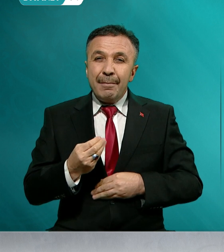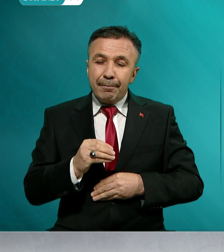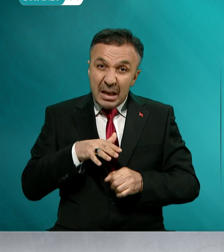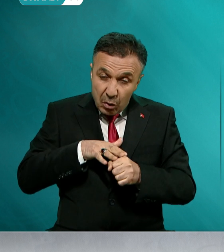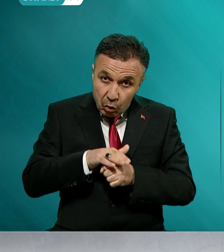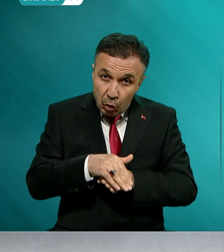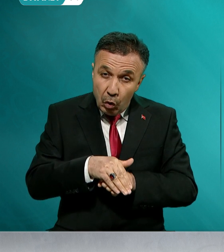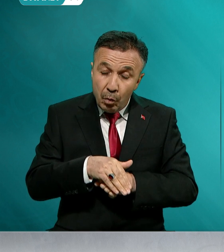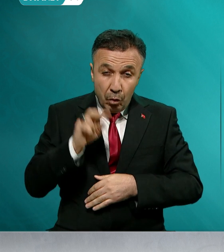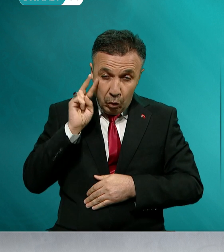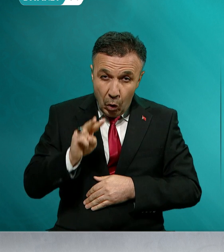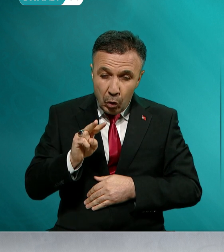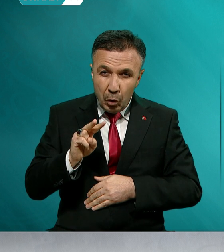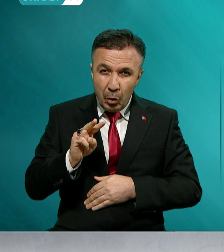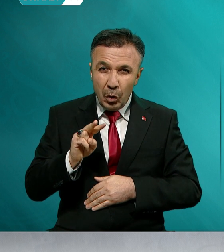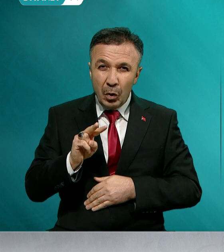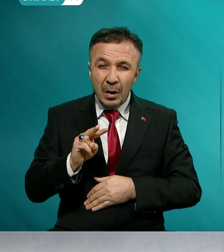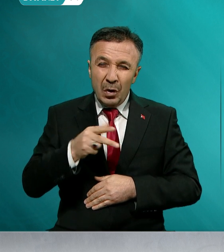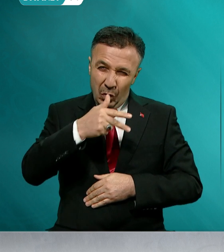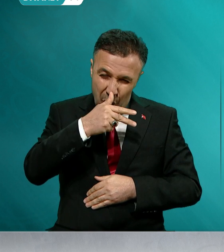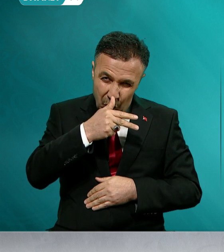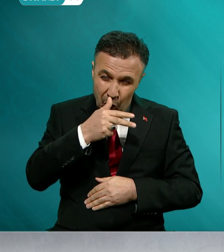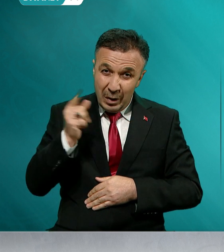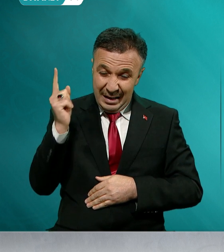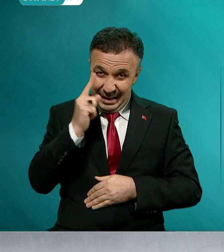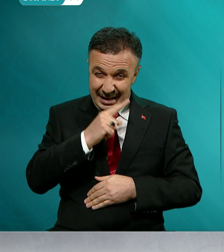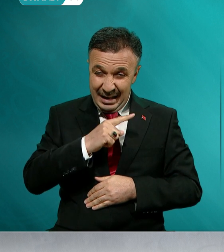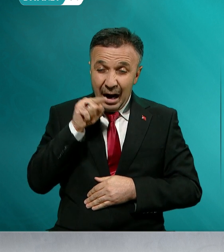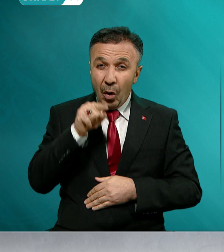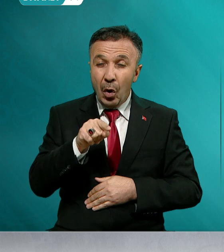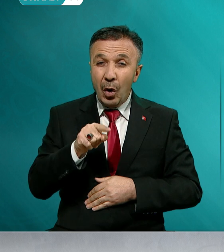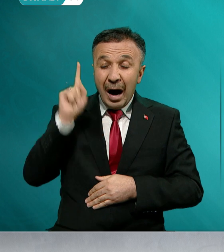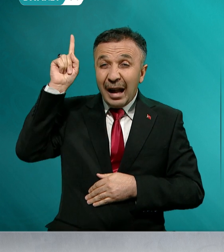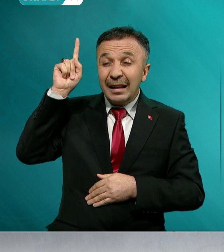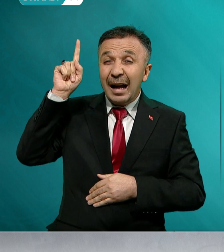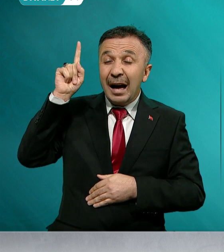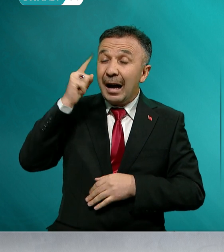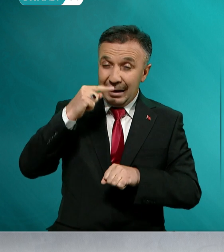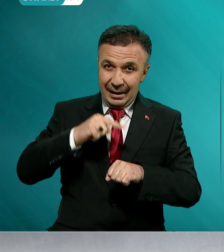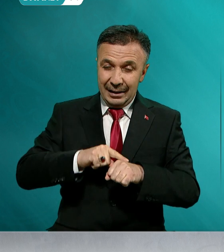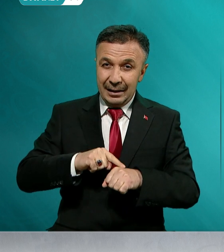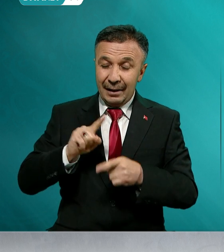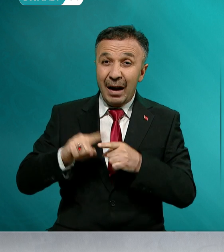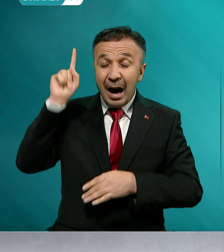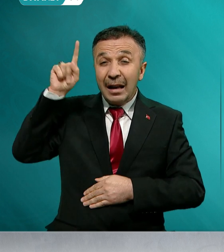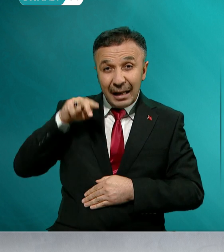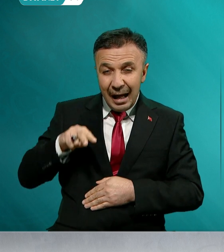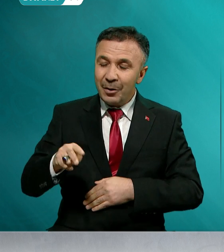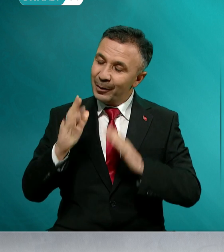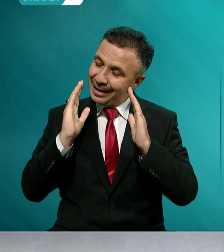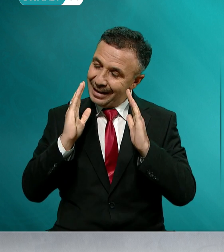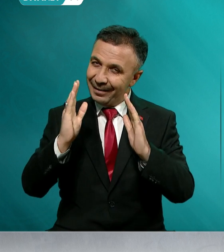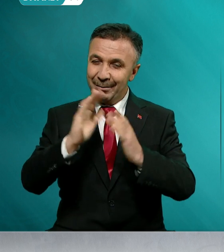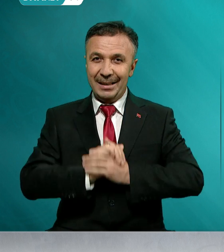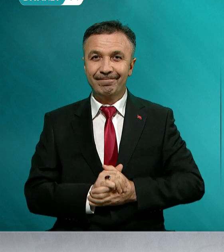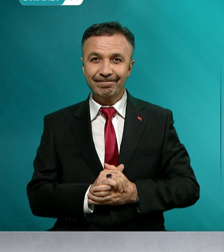mü ciğeri yanar o Zira o hakka tâbidir rahat yolunun yolcusu